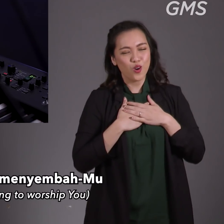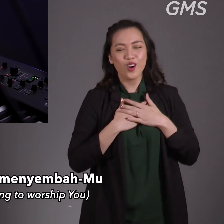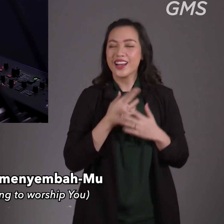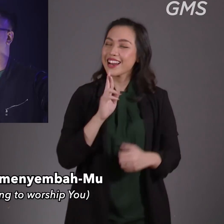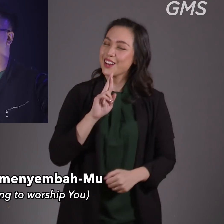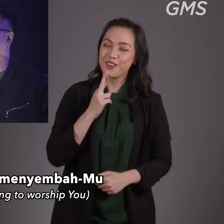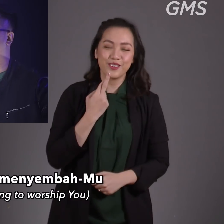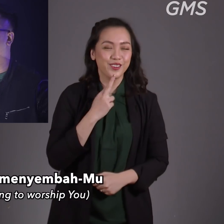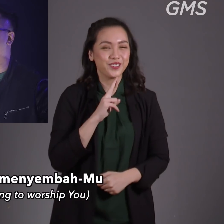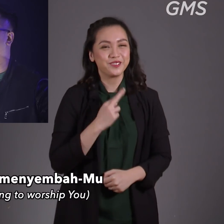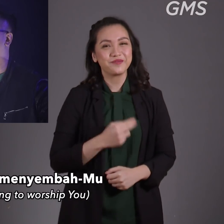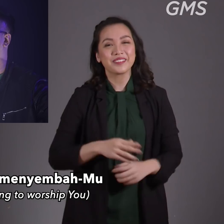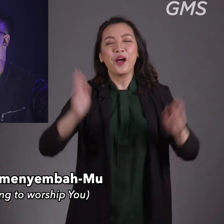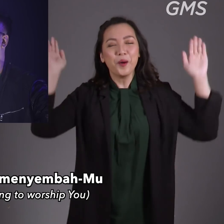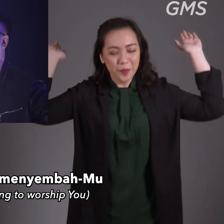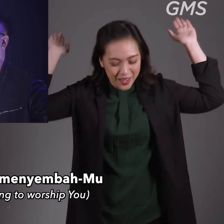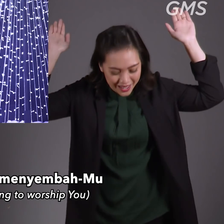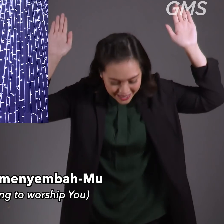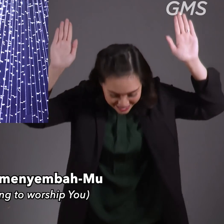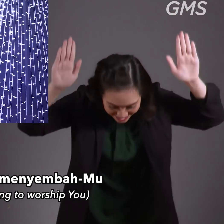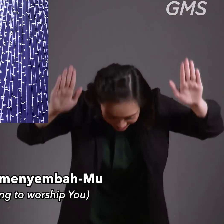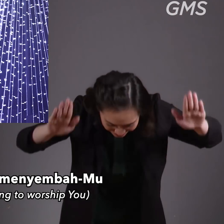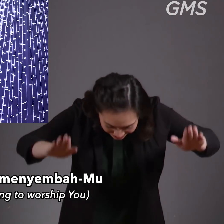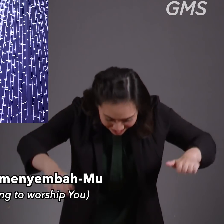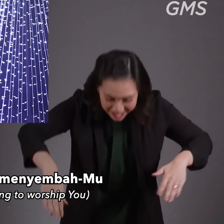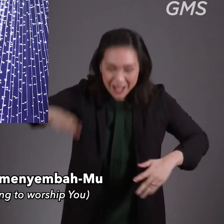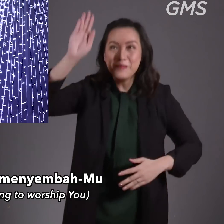hatiku, ku rindu